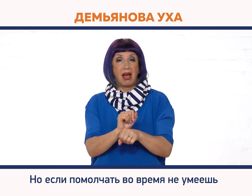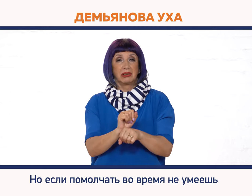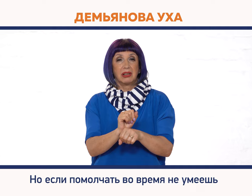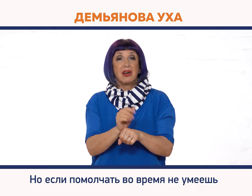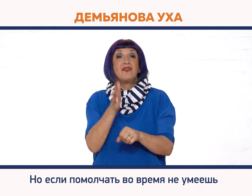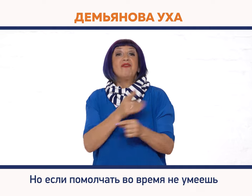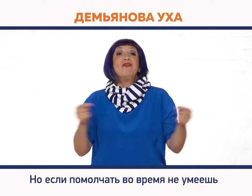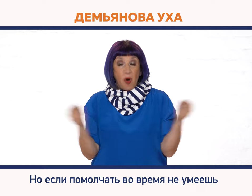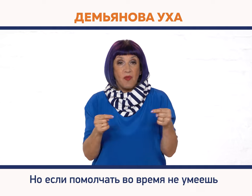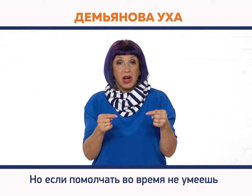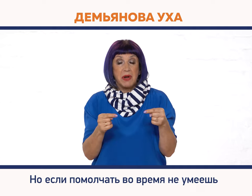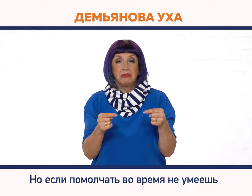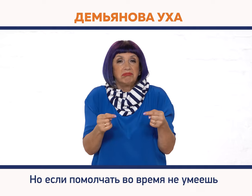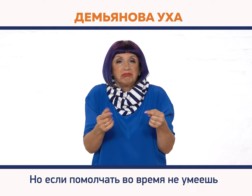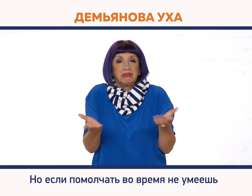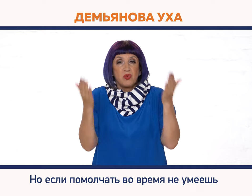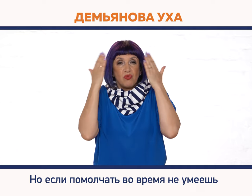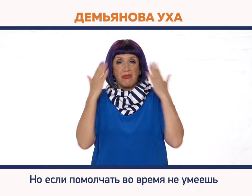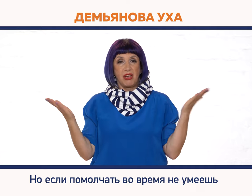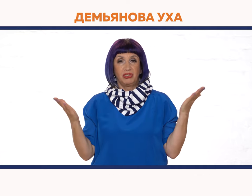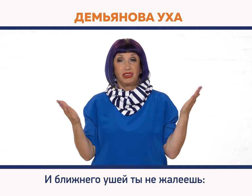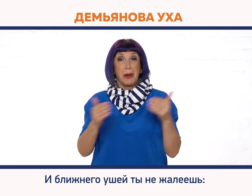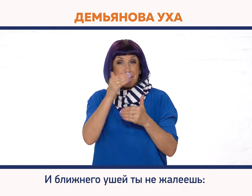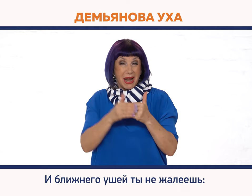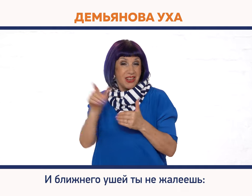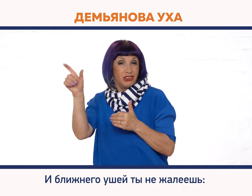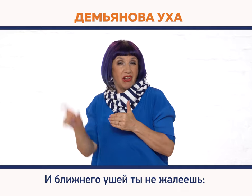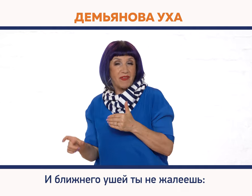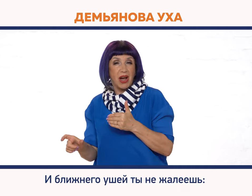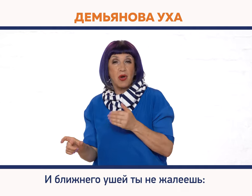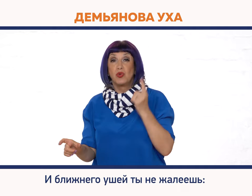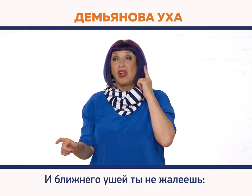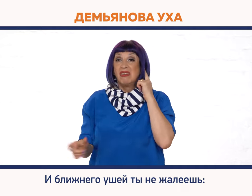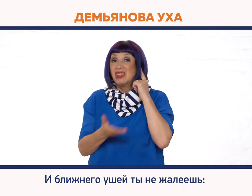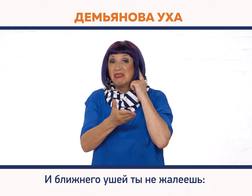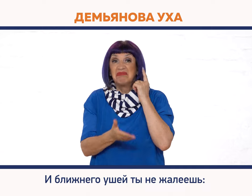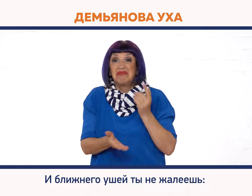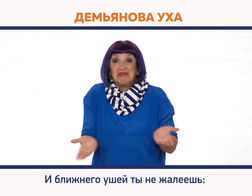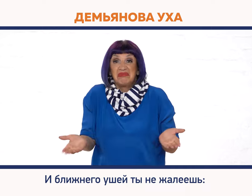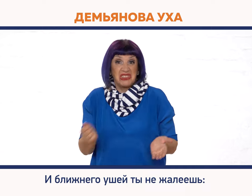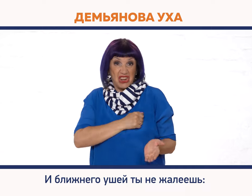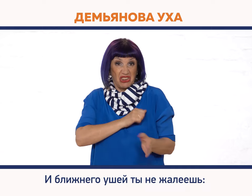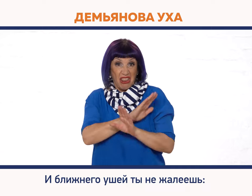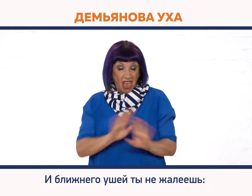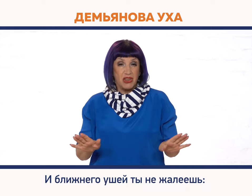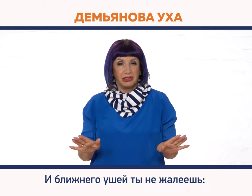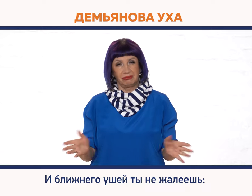помолчать во время не умеешь и ближнего ушей ты не